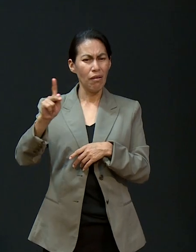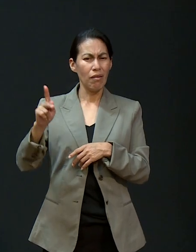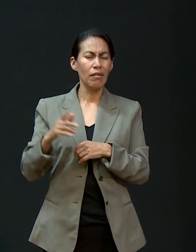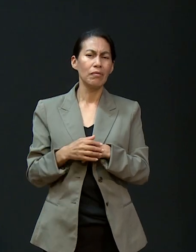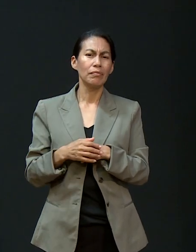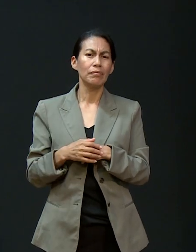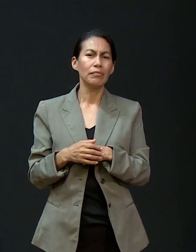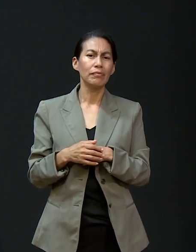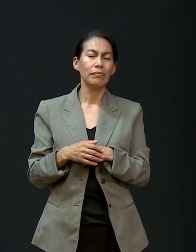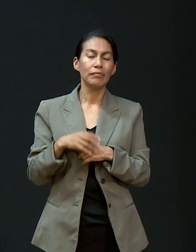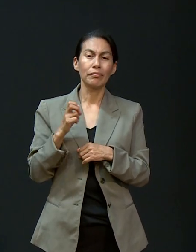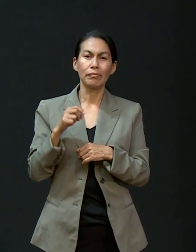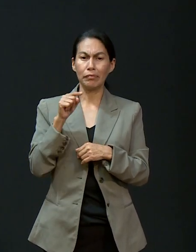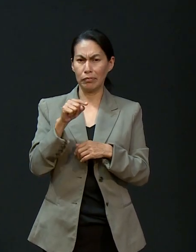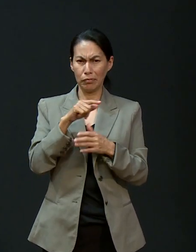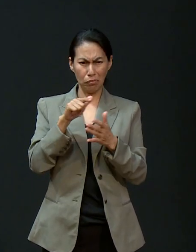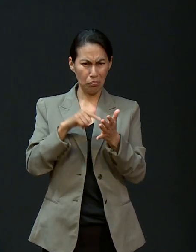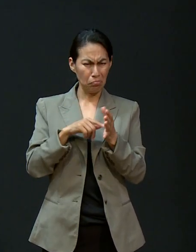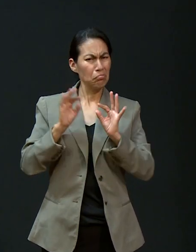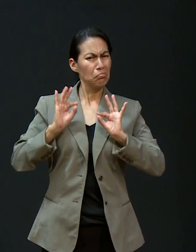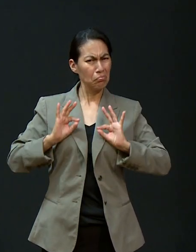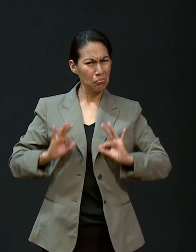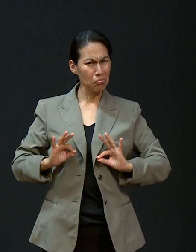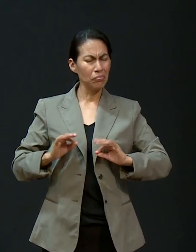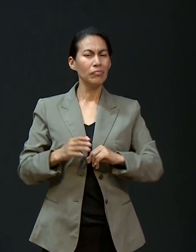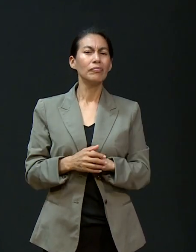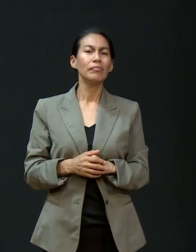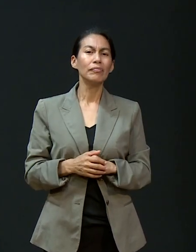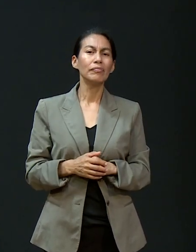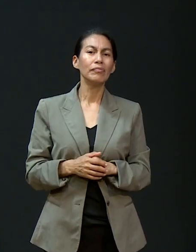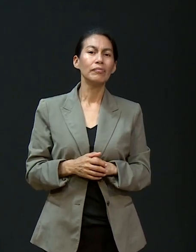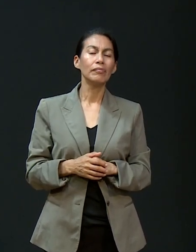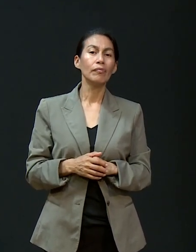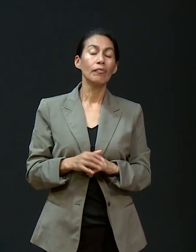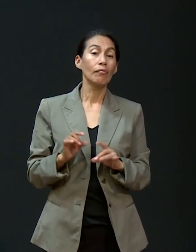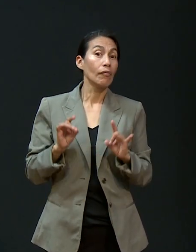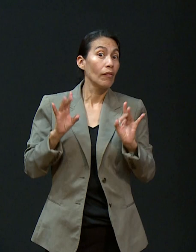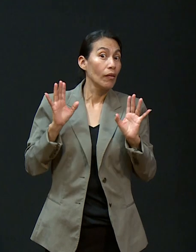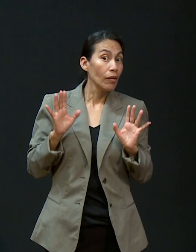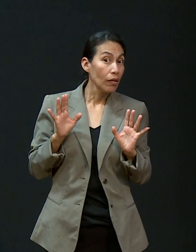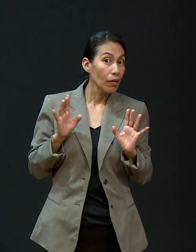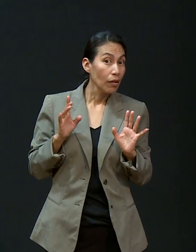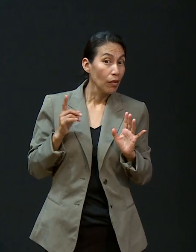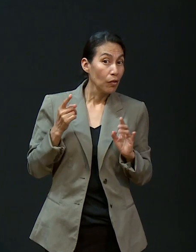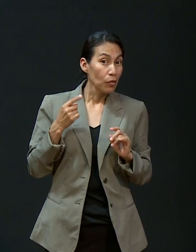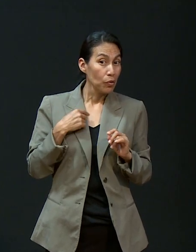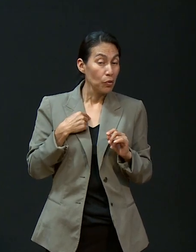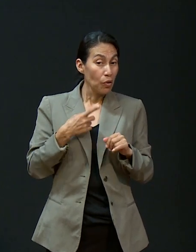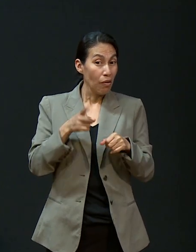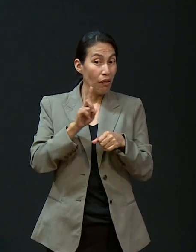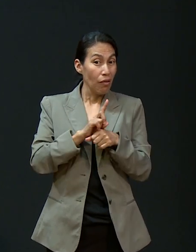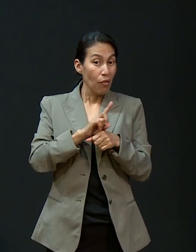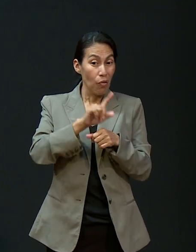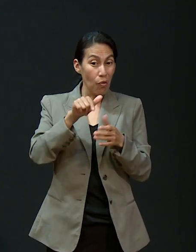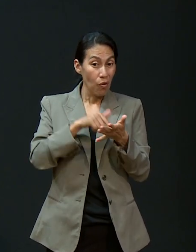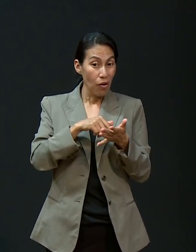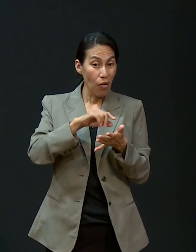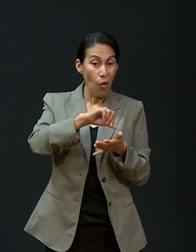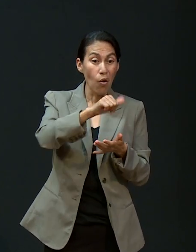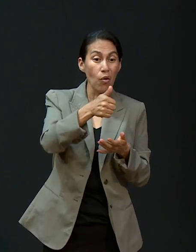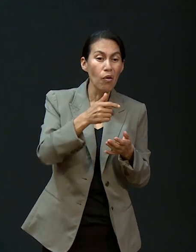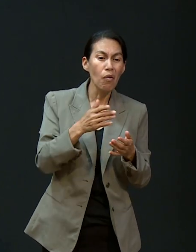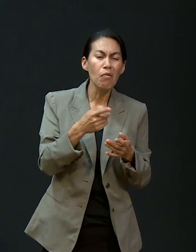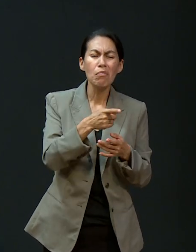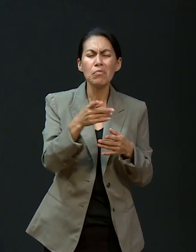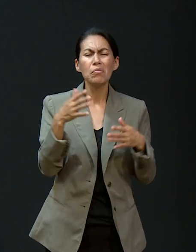todos, y estábamos en un lugar que era muy tranquilo, pero en un día fuimos para otro